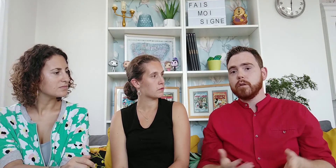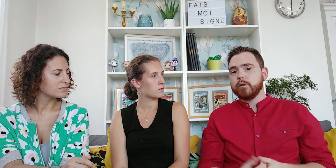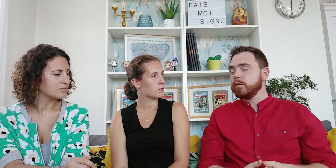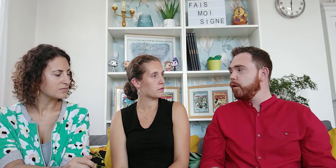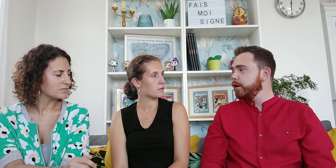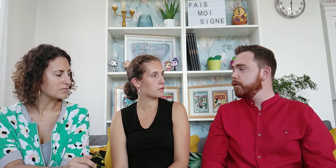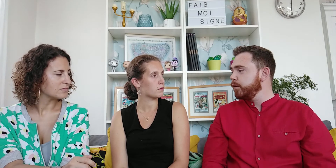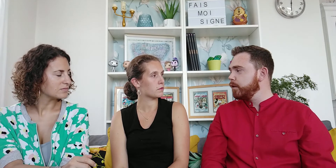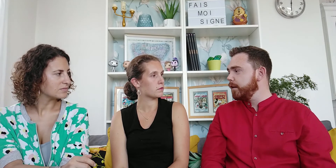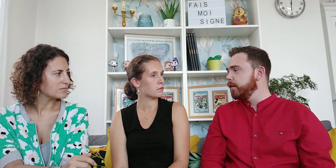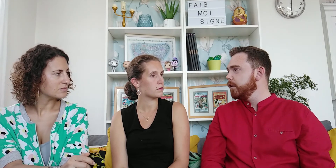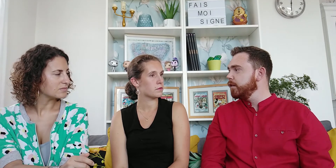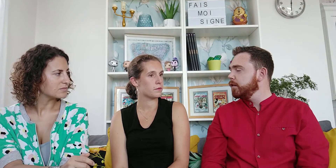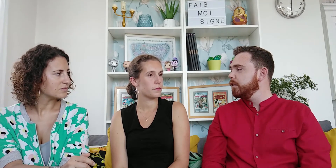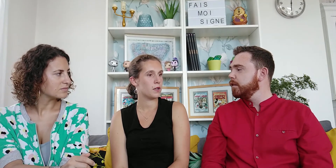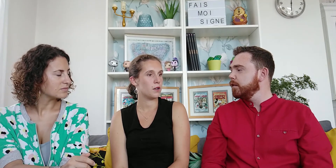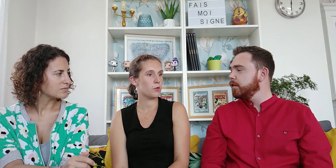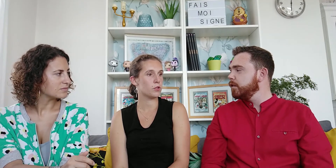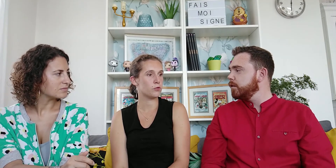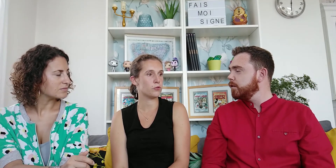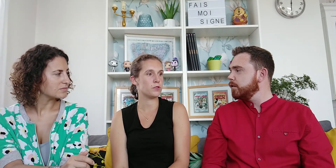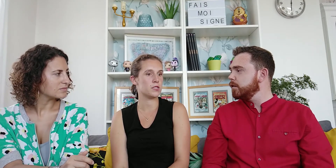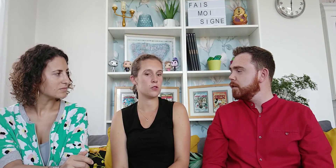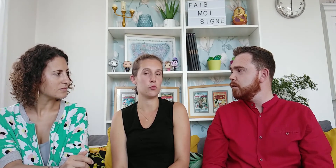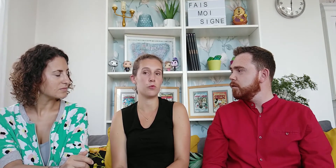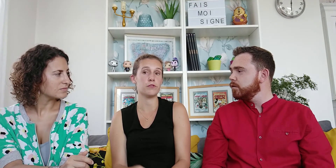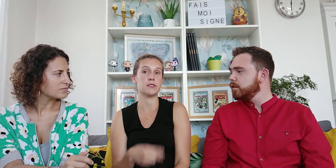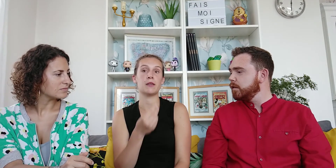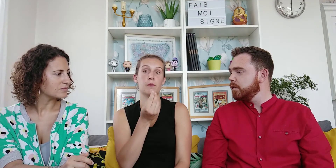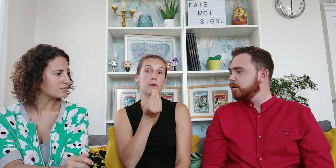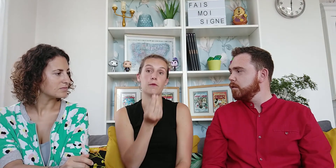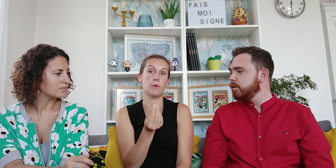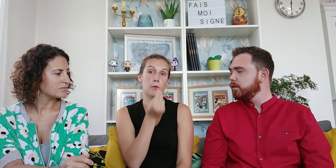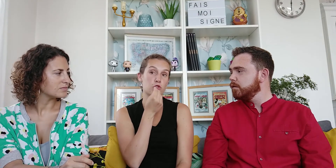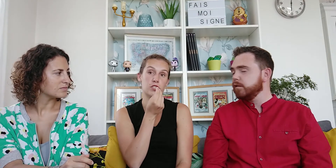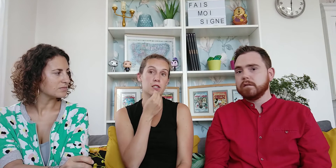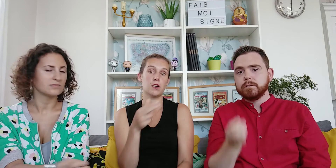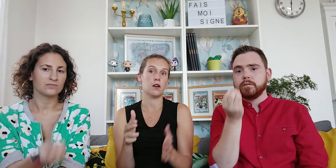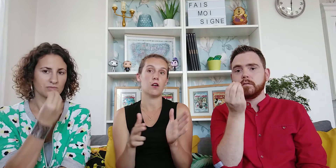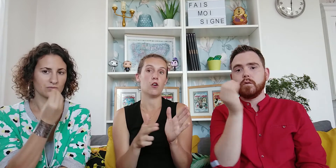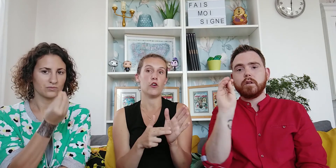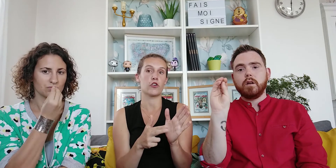d'apprendre justement à ceux qui nous regardent? Alors moi, ce que j'utilise le plus, c'est manger,